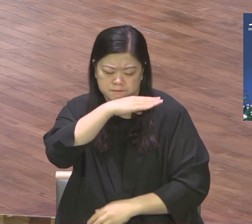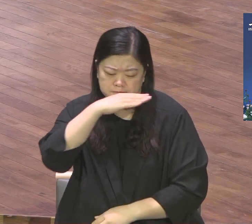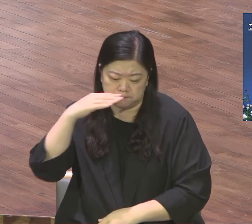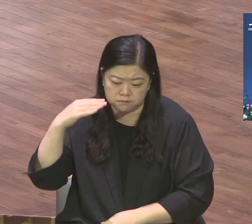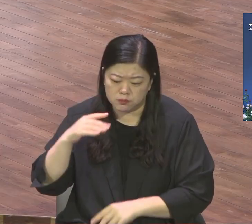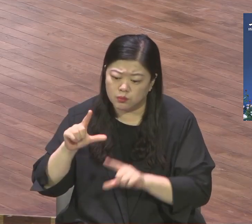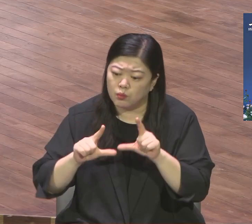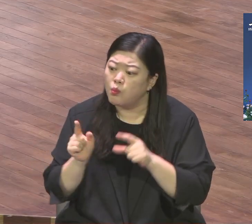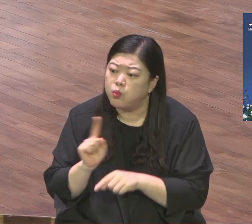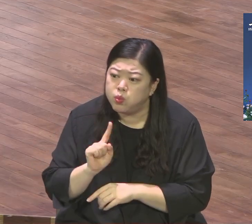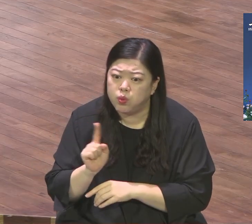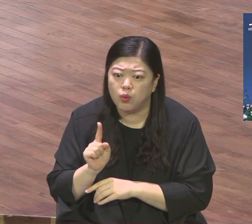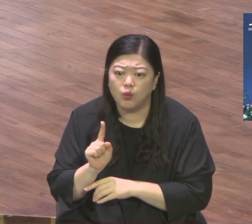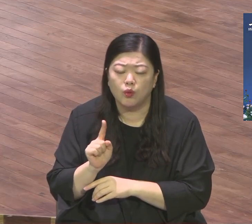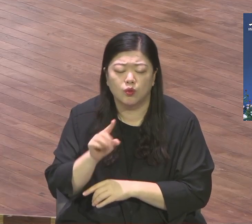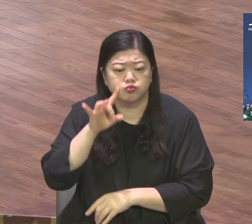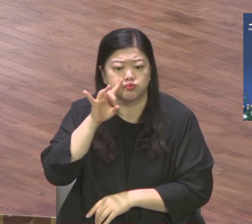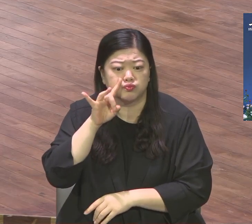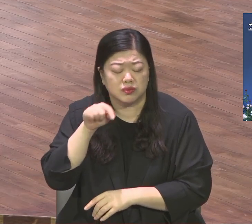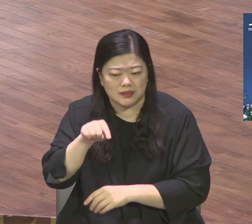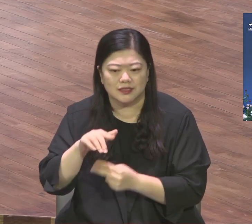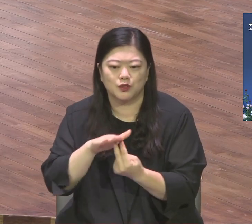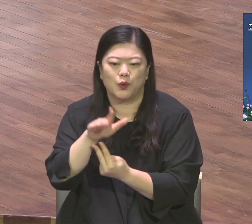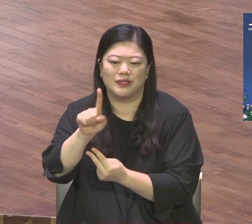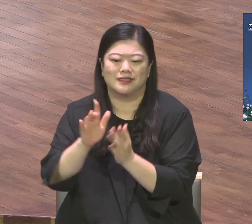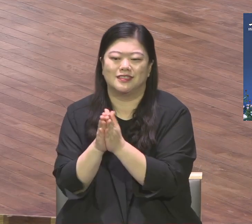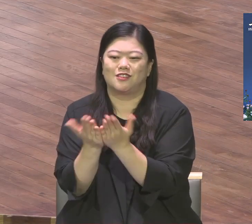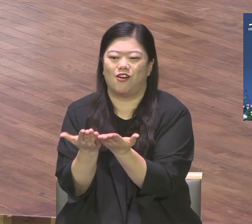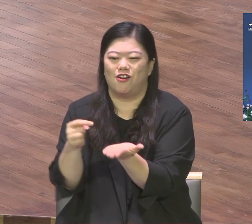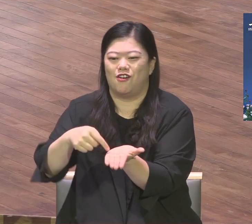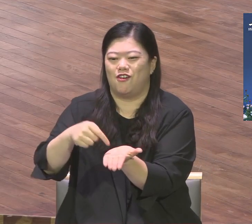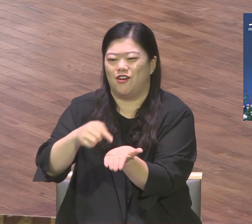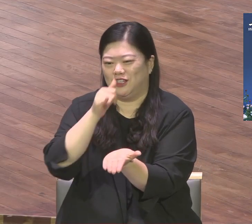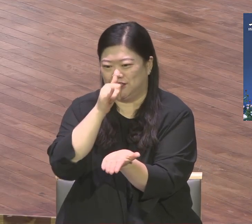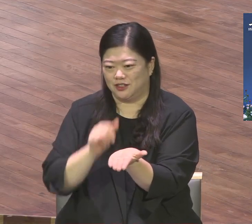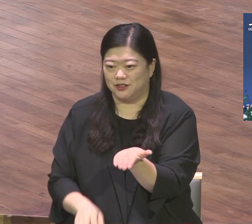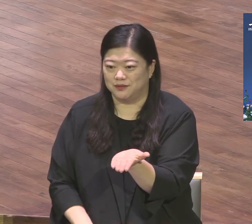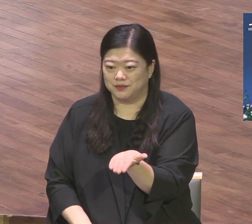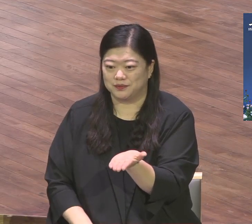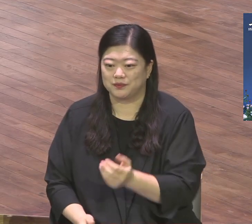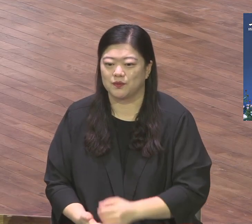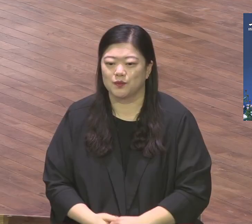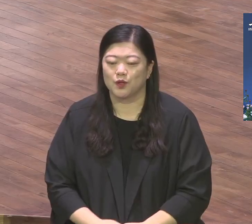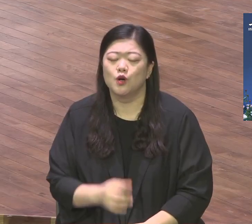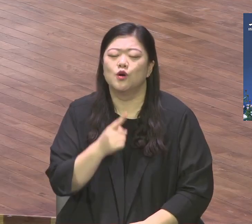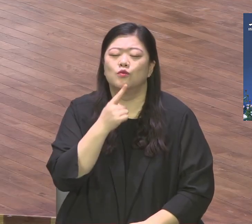예수 믿는 순간에 구원 받았다니까요. 죄와 상관없어요. 지옥과 상관없어요.